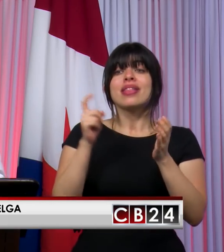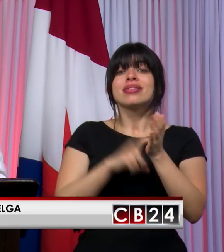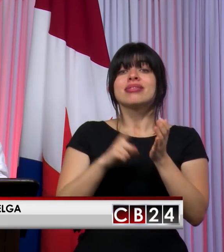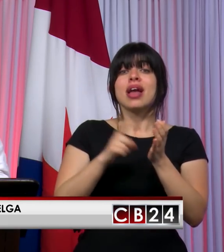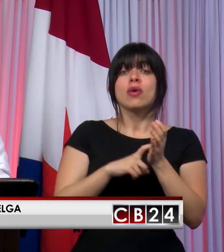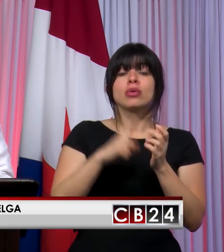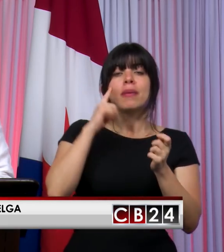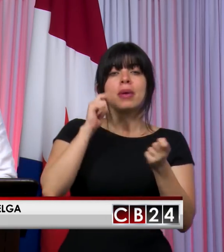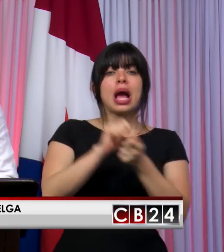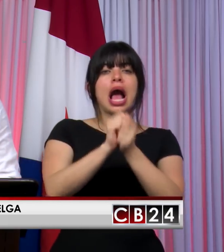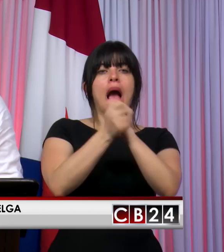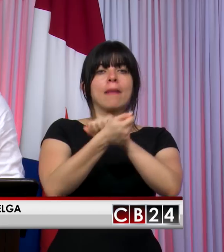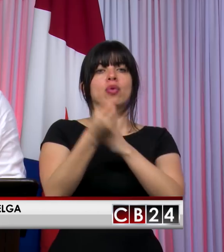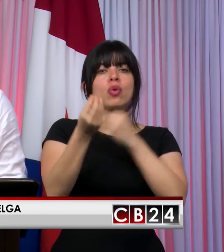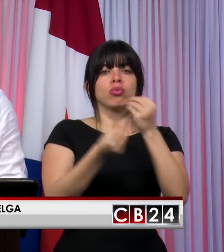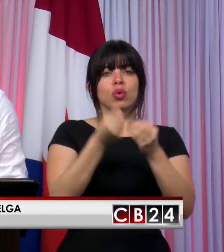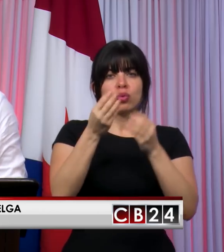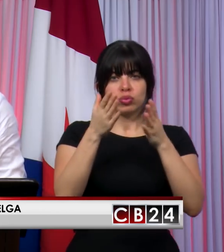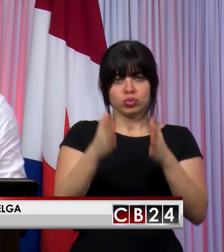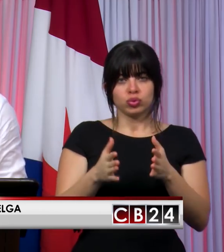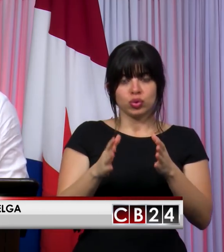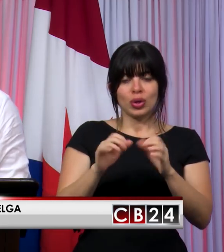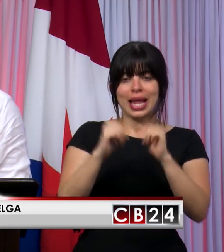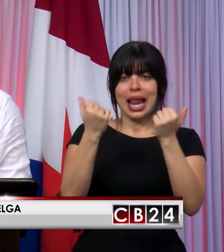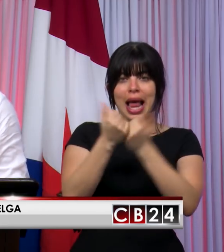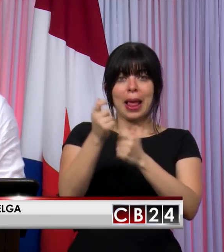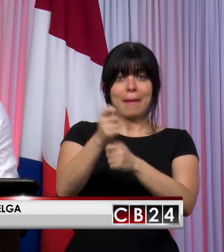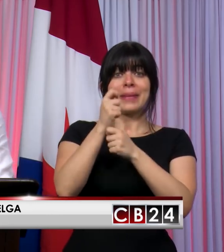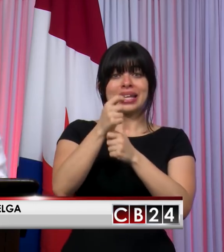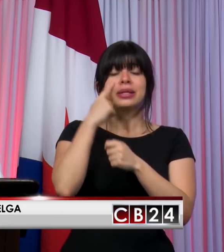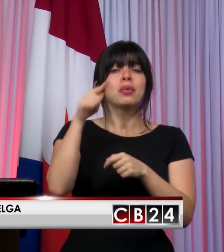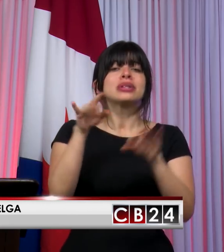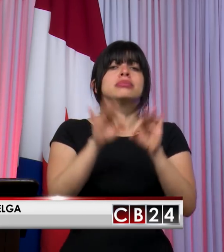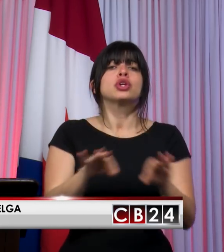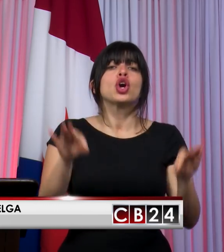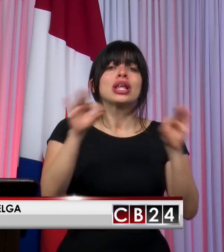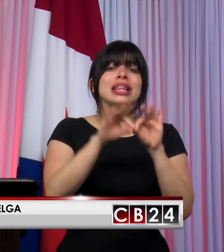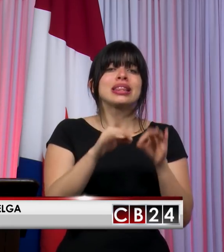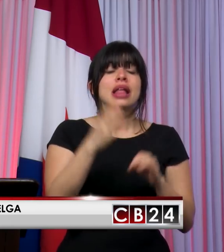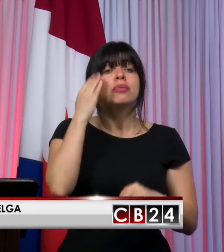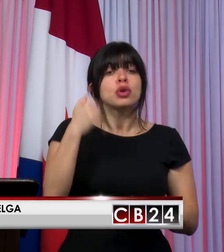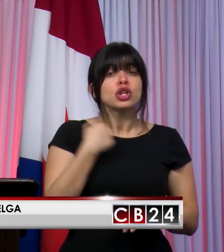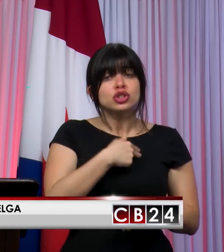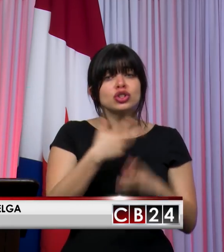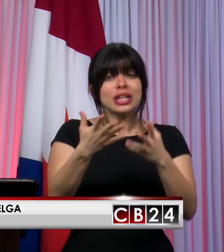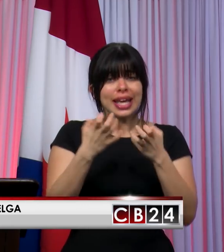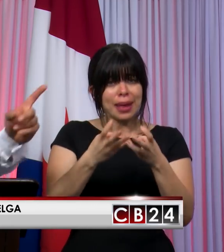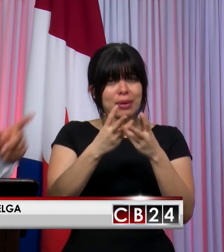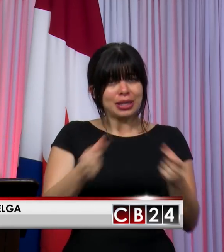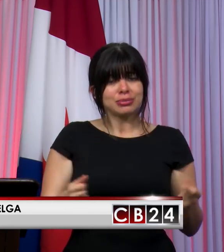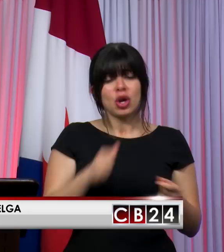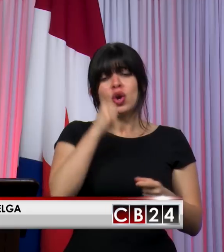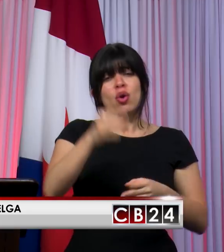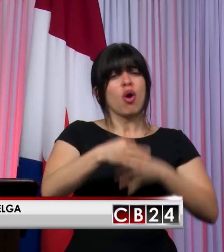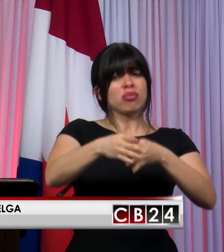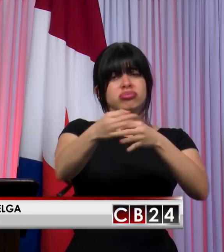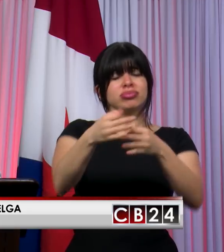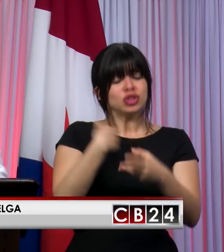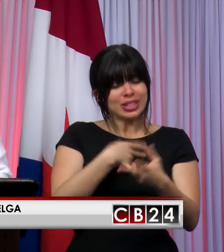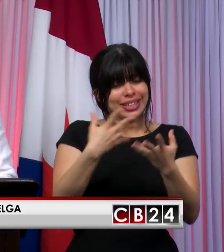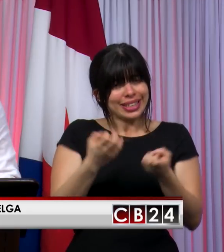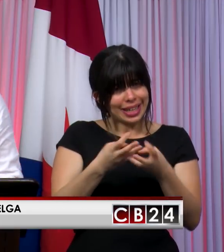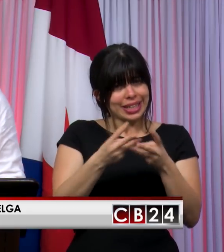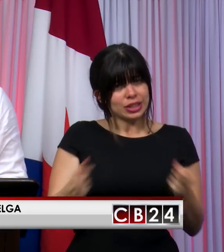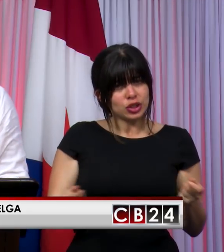hacer una transformación productiva en el sector pesquero, porque es prioridad y porque queremos resolver, no patear la bola,